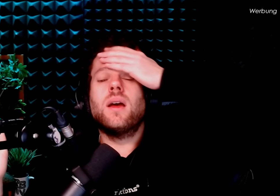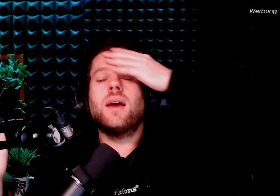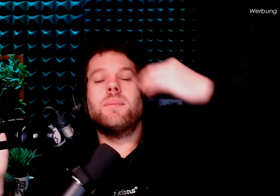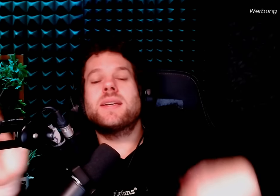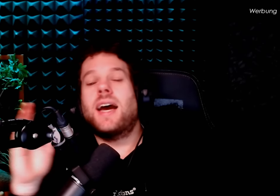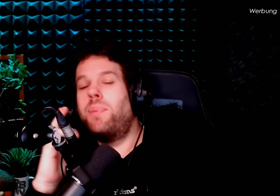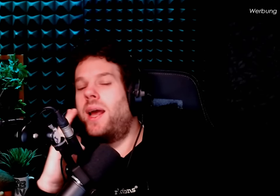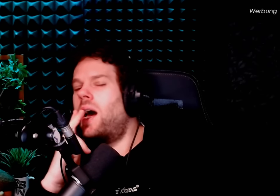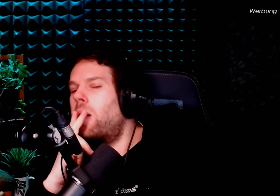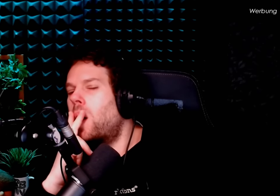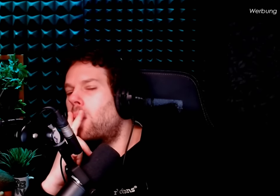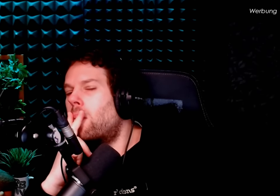MP3-Player.